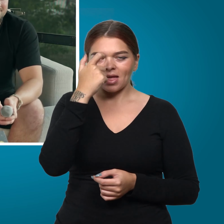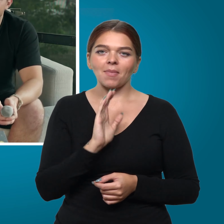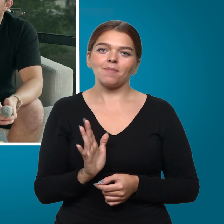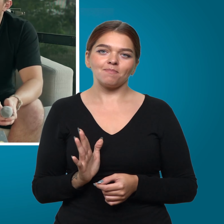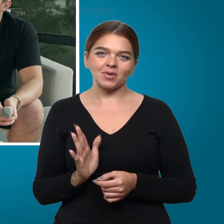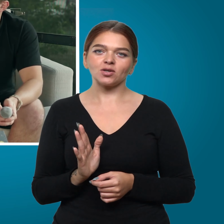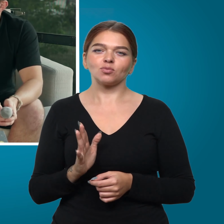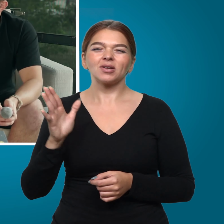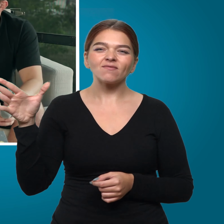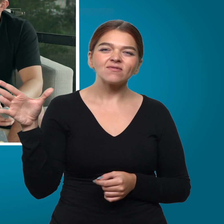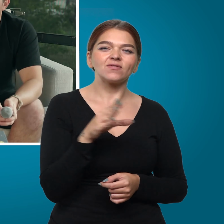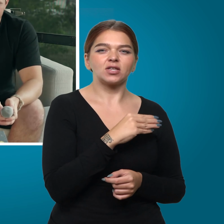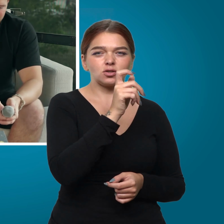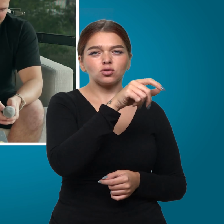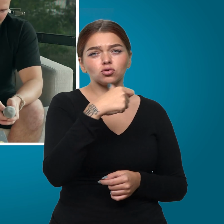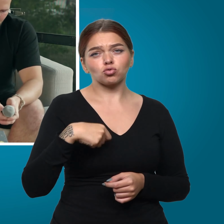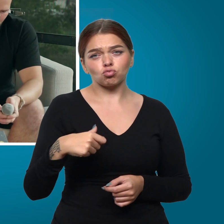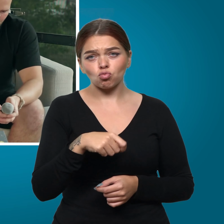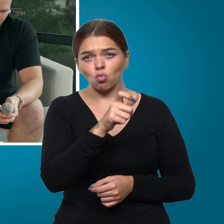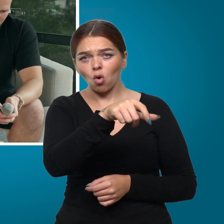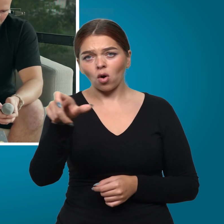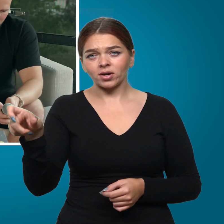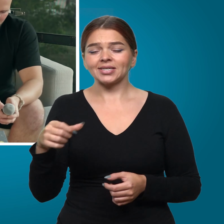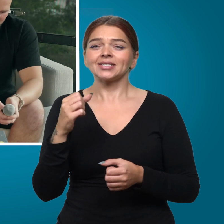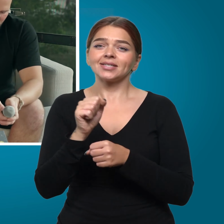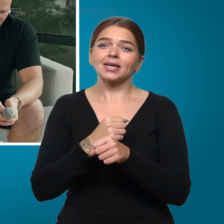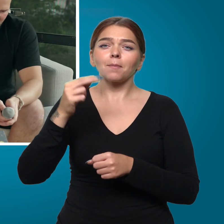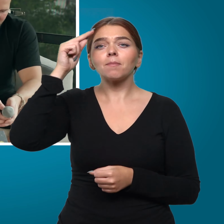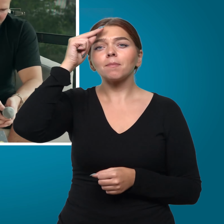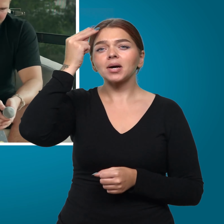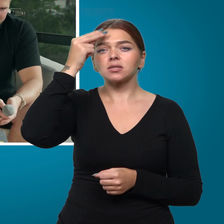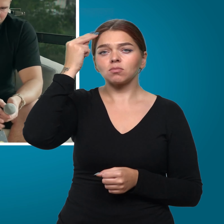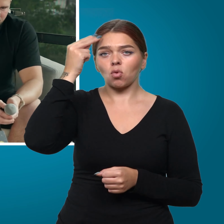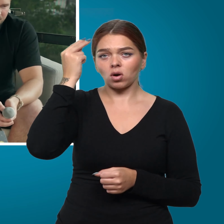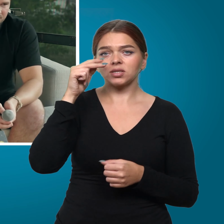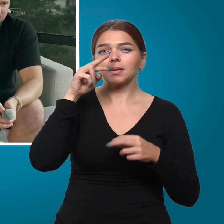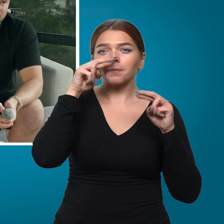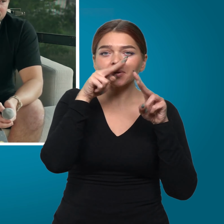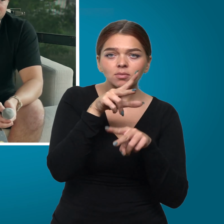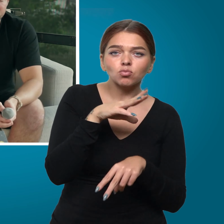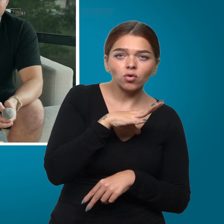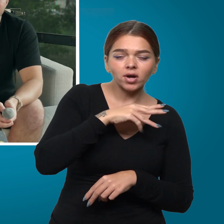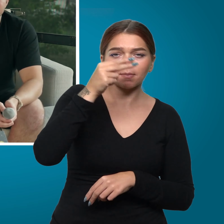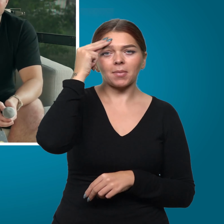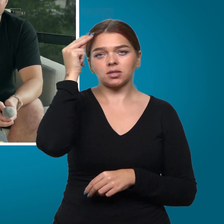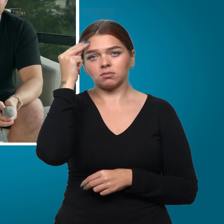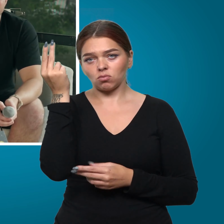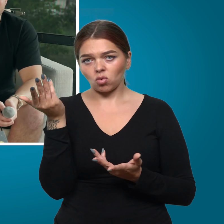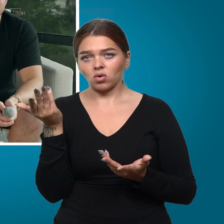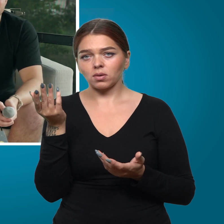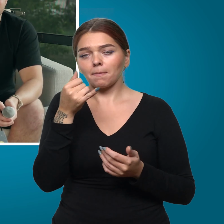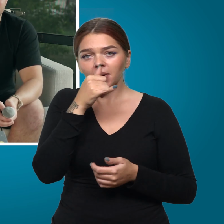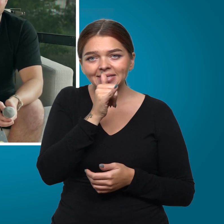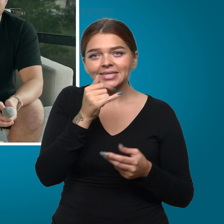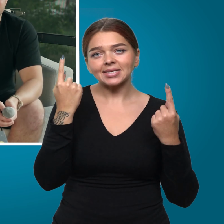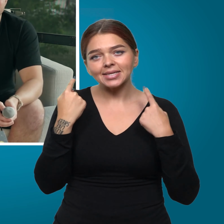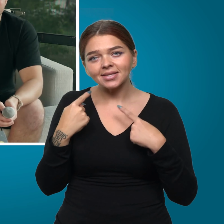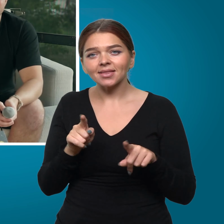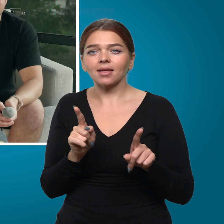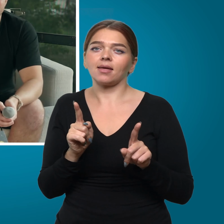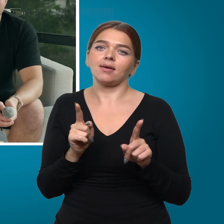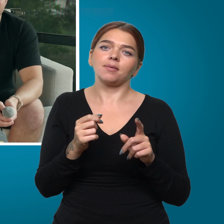Mes esam visi žmonės, svarbiausia, aš manau, pasimokyti iš tų klaidų, daryti, bandyti gyventi šiek tiek kitaip,